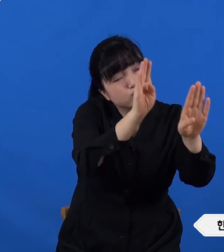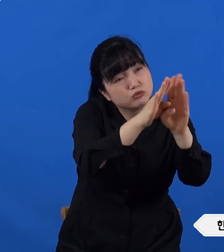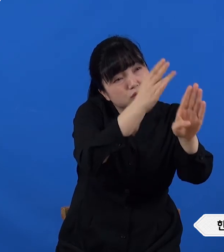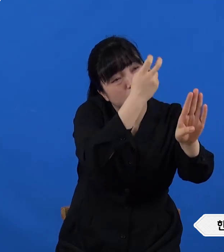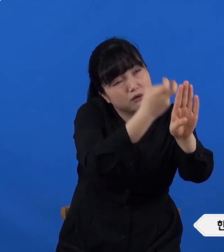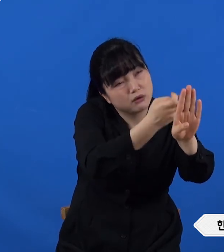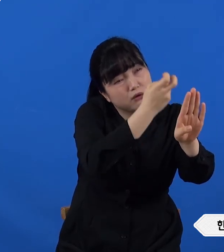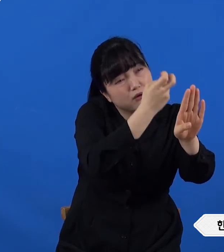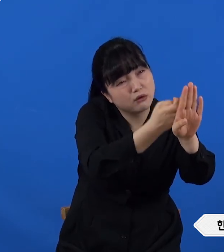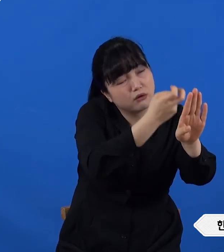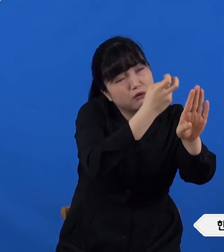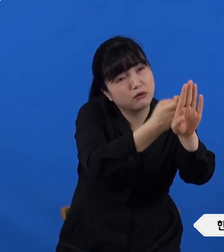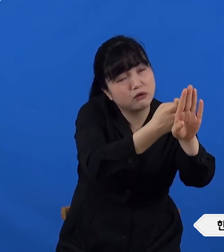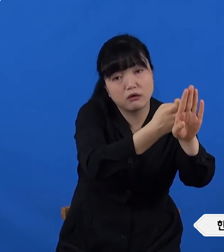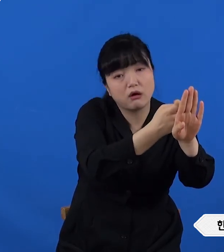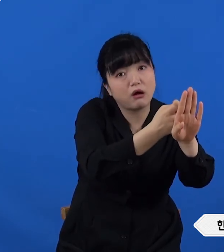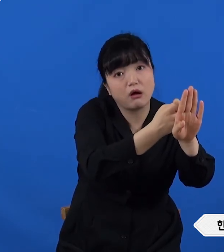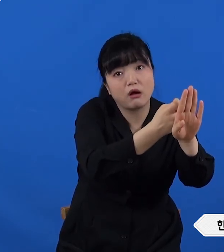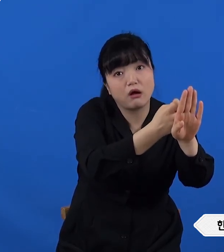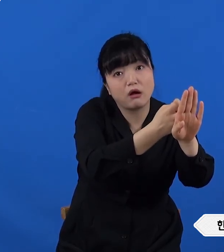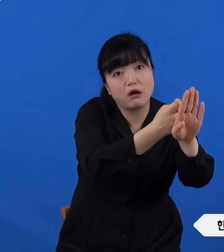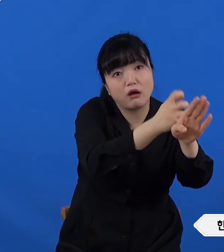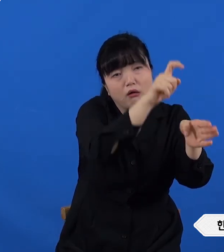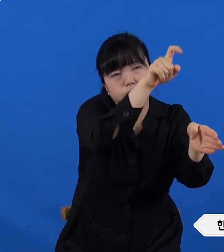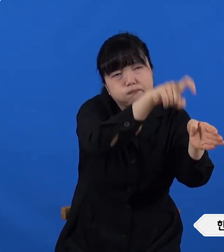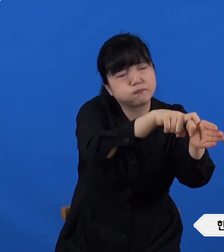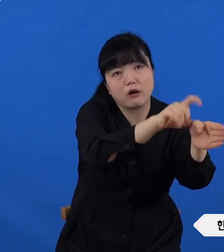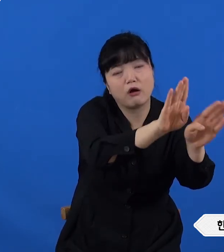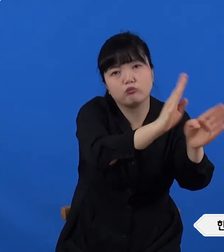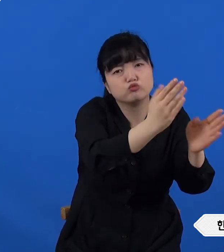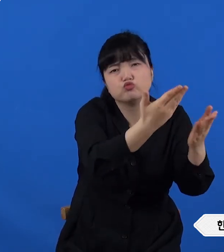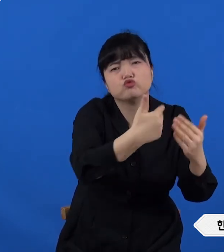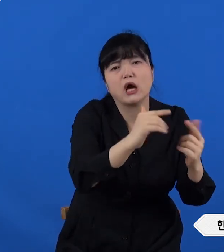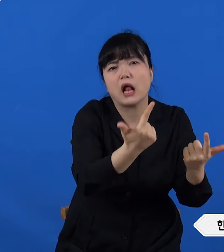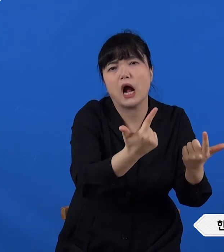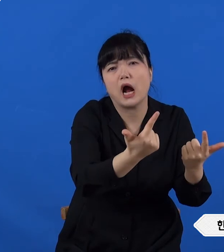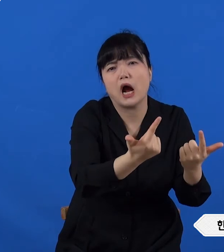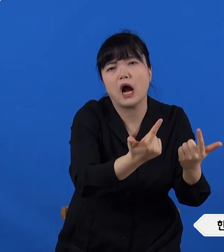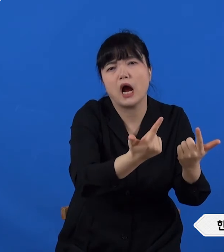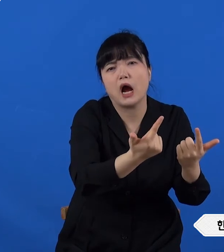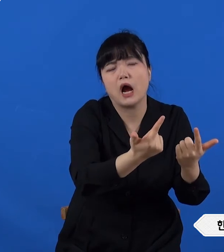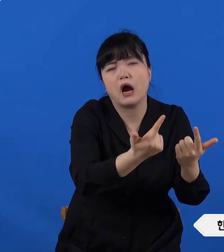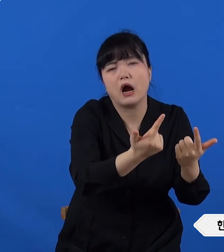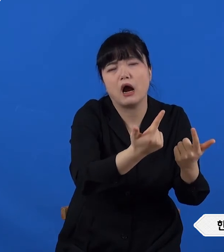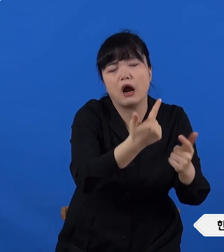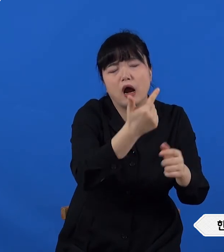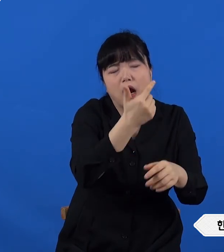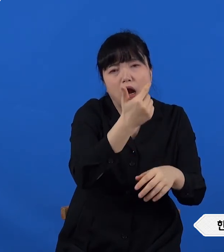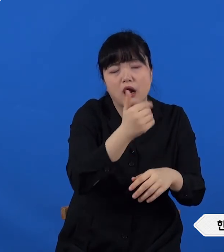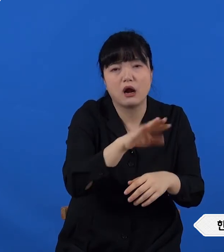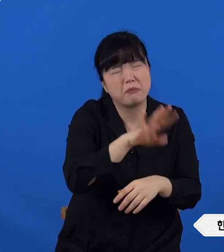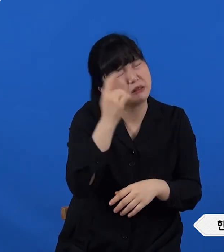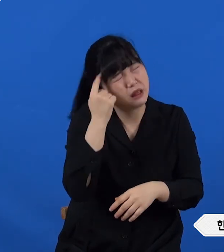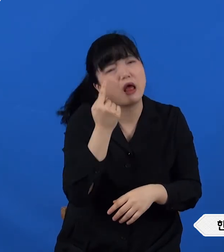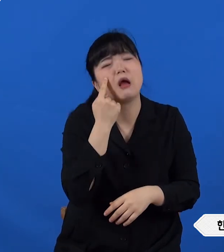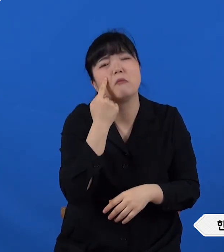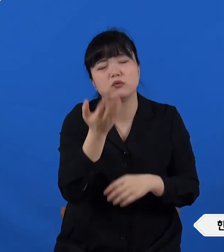두드렸는데 안에서 문을 닫아 걸고 열어주지를 않은 것입니다. 한번 생각을